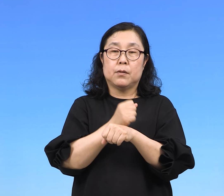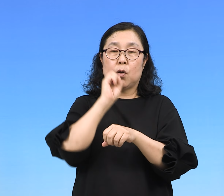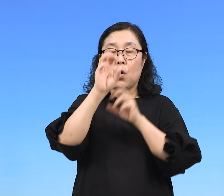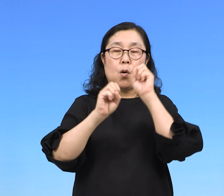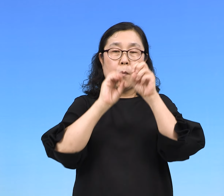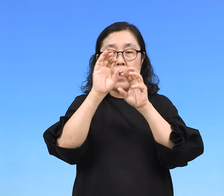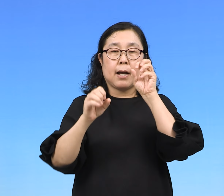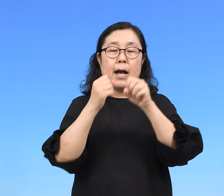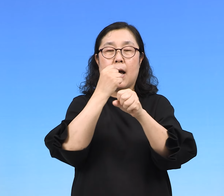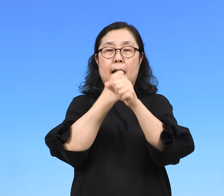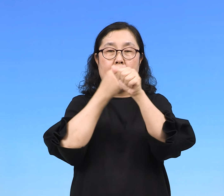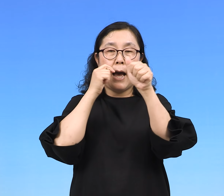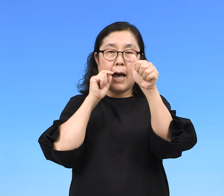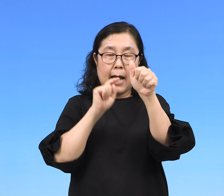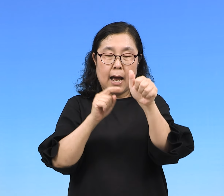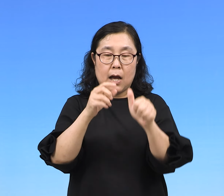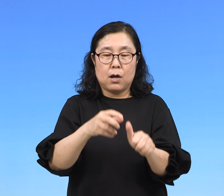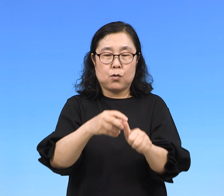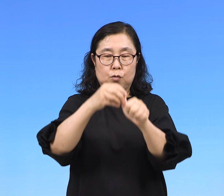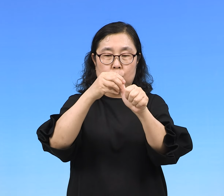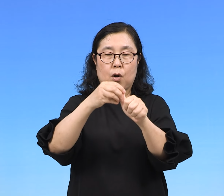겸손하게 아뢰라,